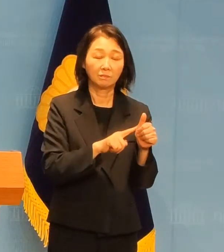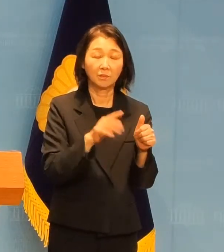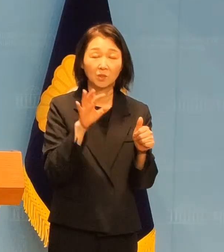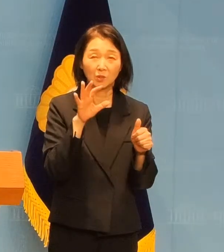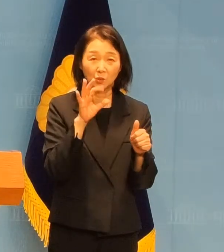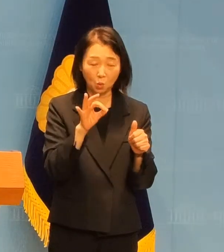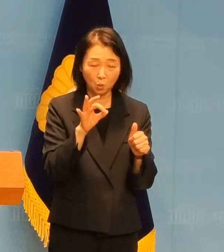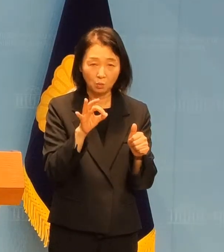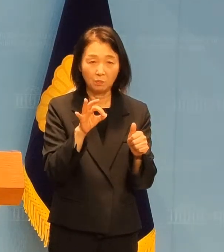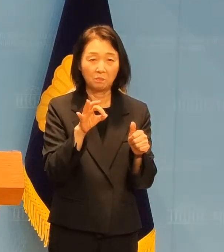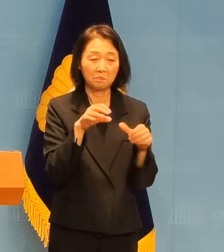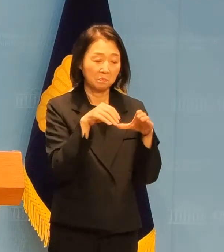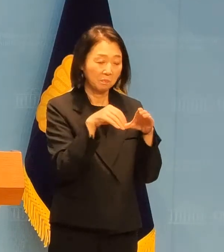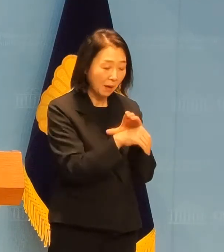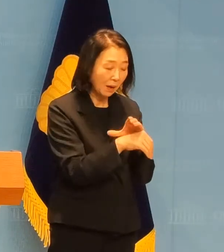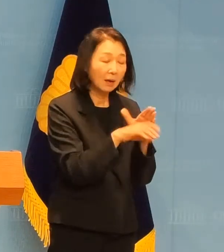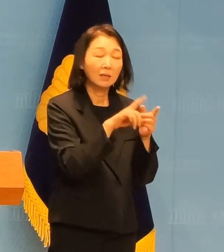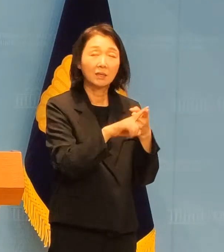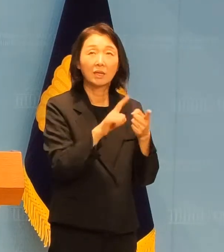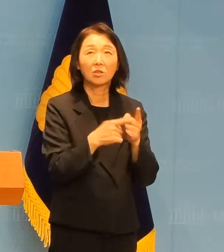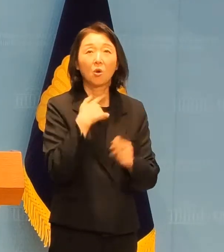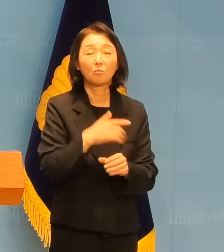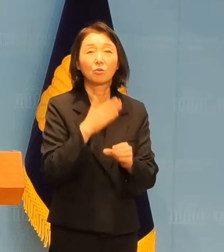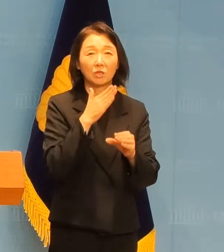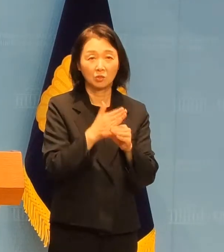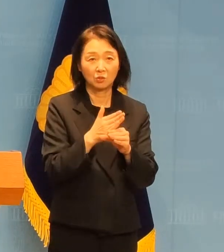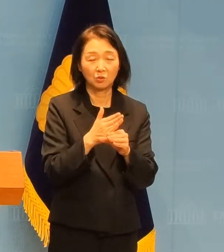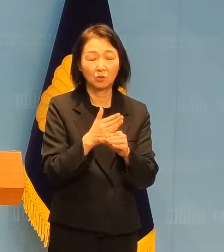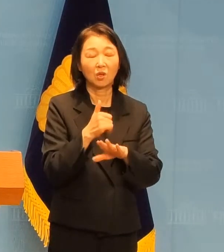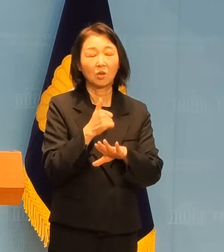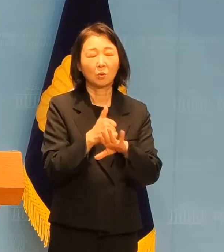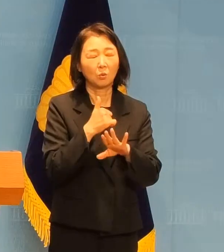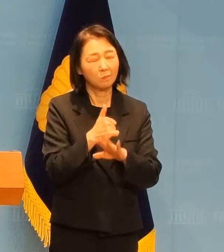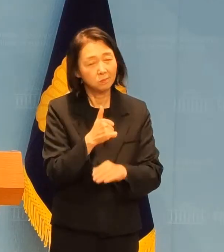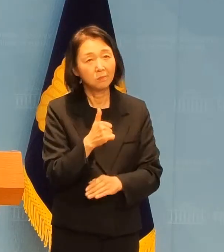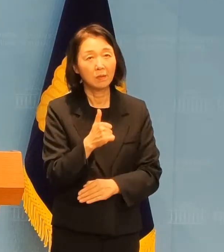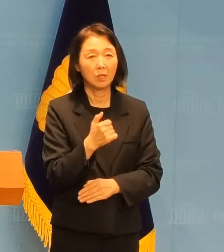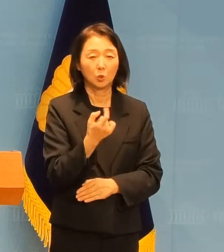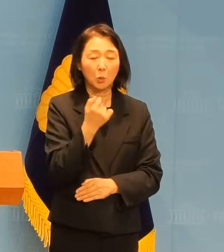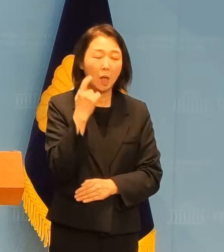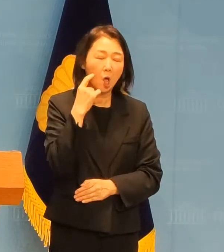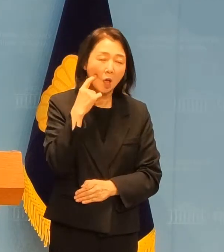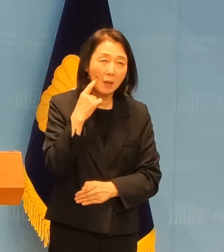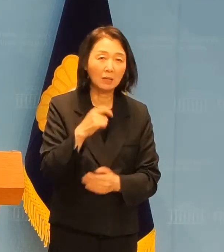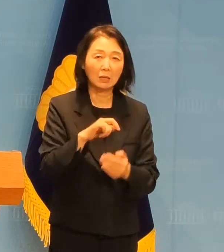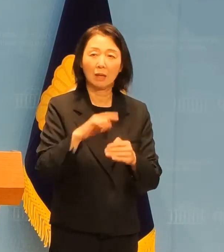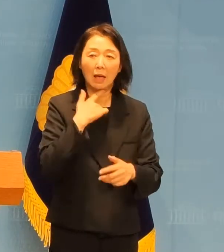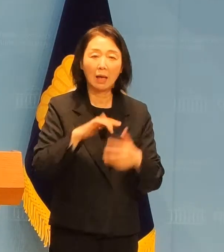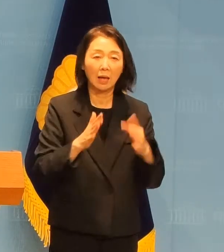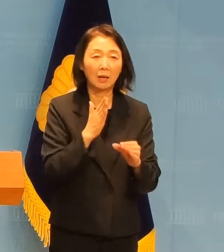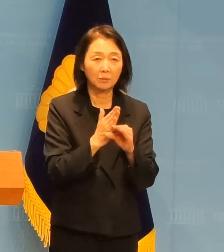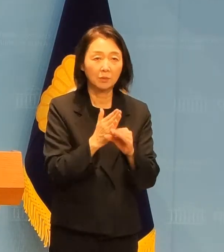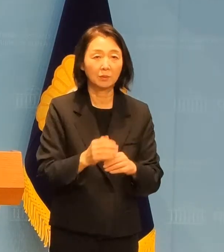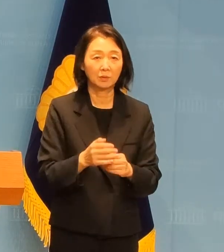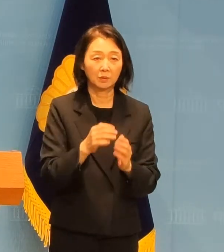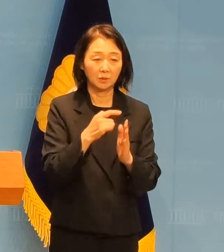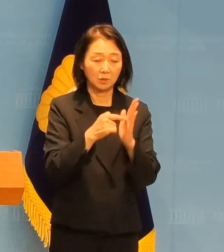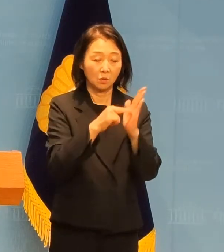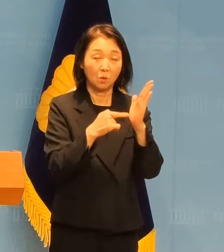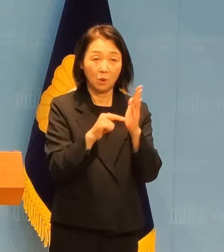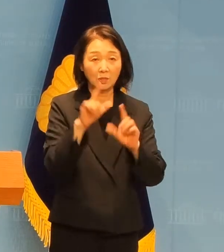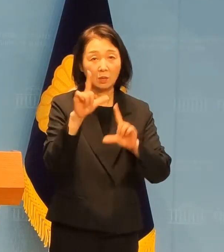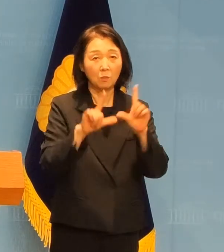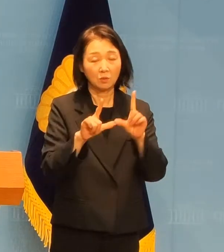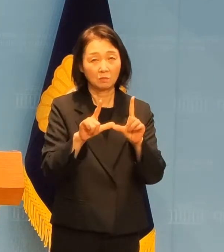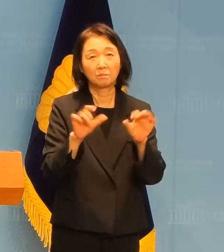사실을 부인하며 손바닥으로 하늘을 가리려 합니다. 그러나 왕자의 흔적은 지워질